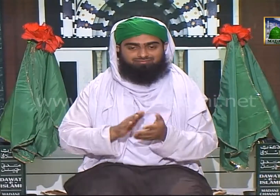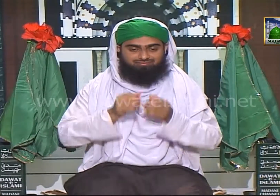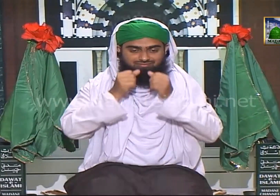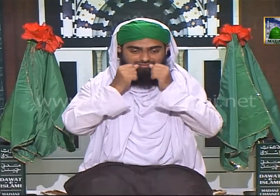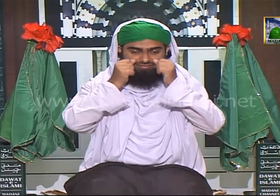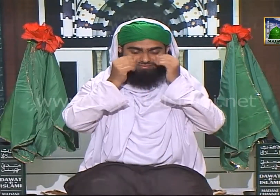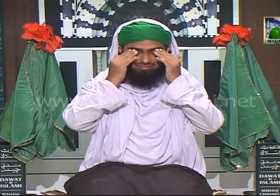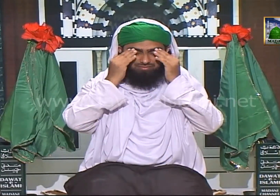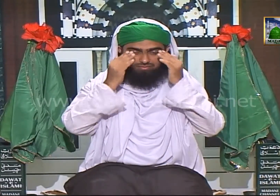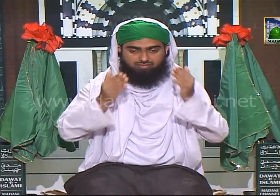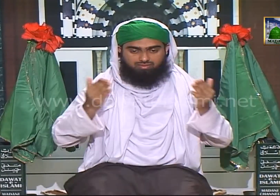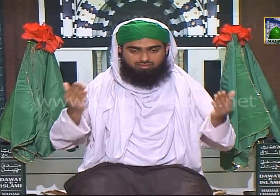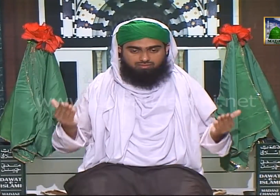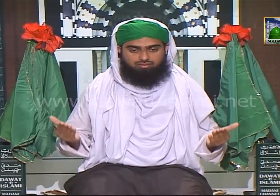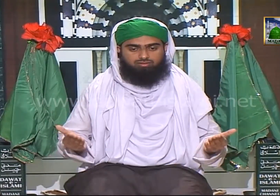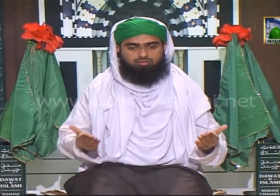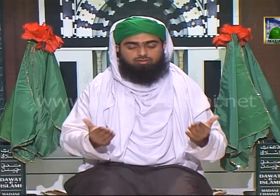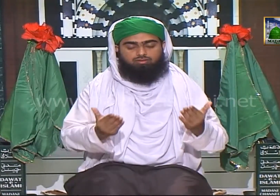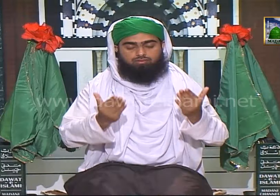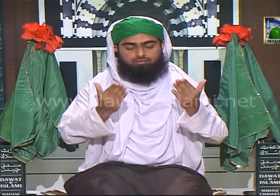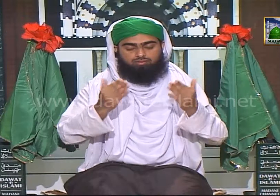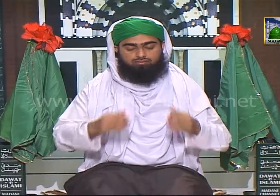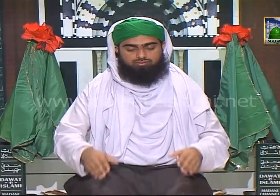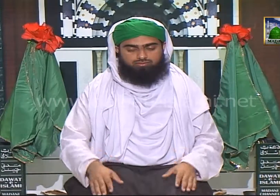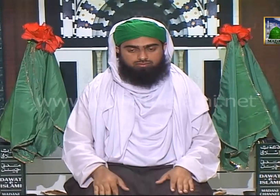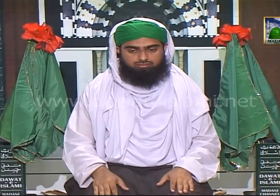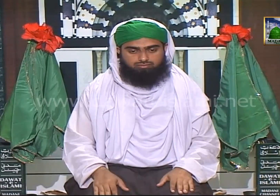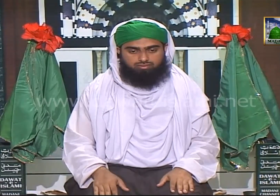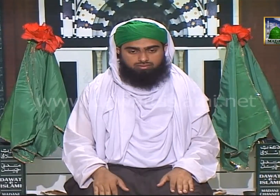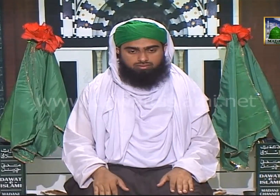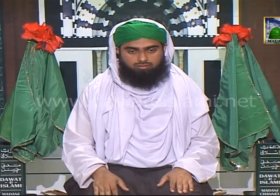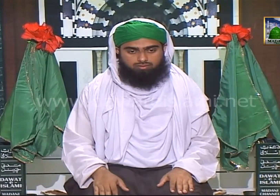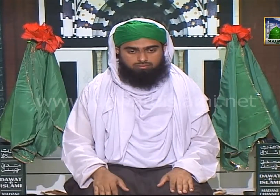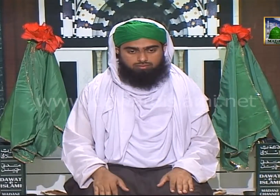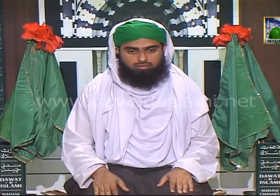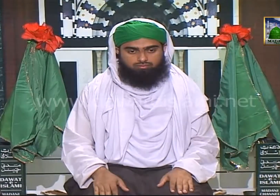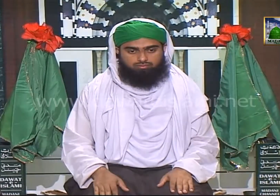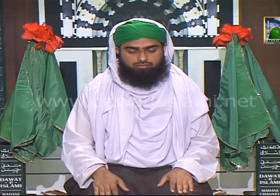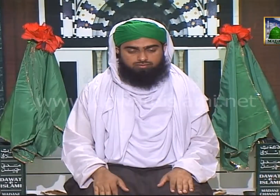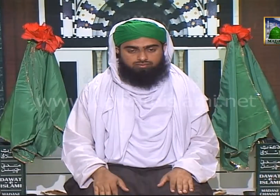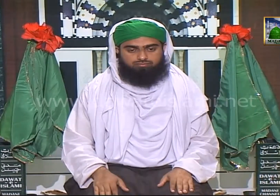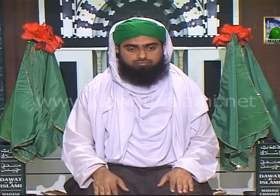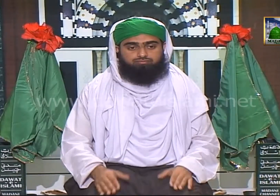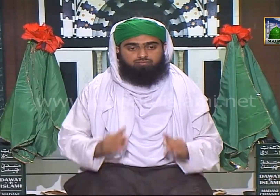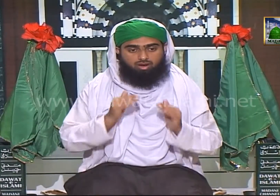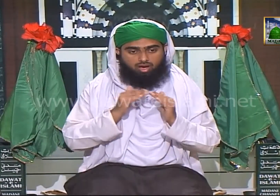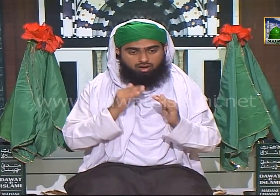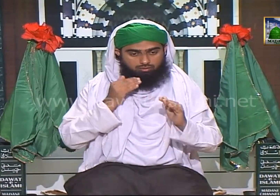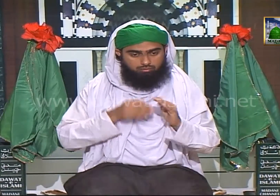مولانا محمد النبی الأمی الحبیب العالی القدر العظیم الجاه وعلی آلہ وصحبہ وسلم۔ تو گھر میں جب بھی داخل ہوں تو پہلے تو